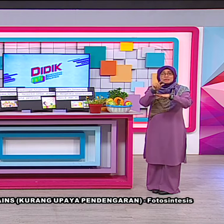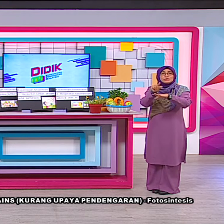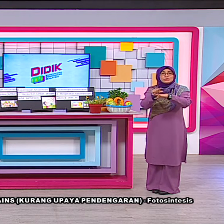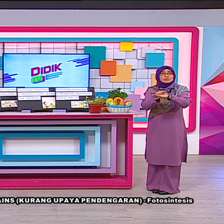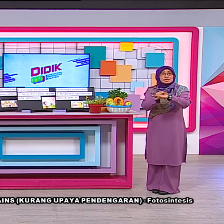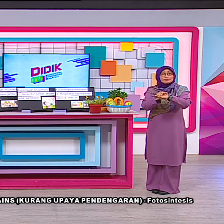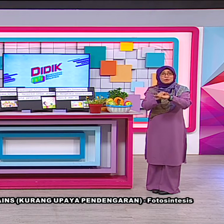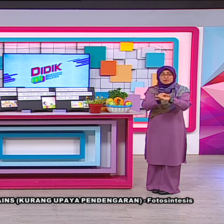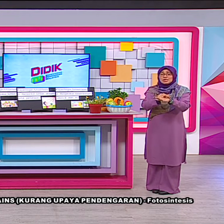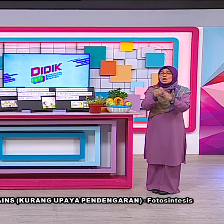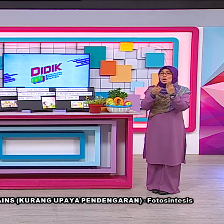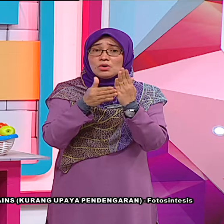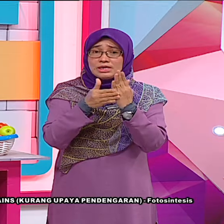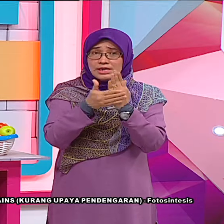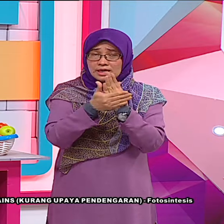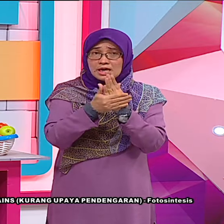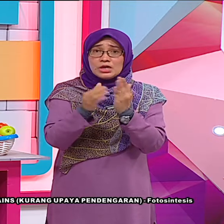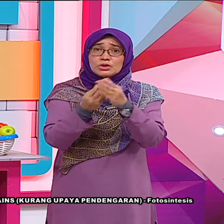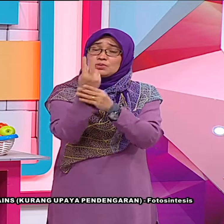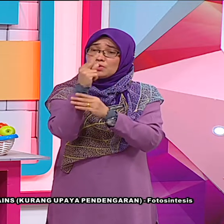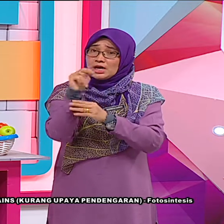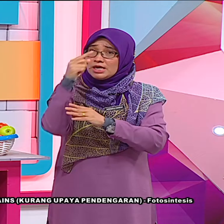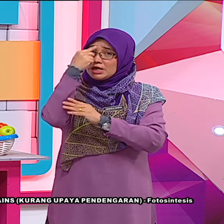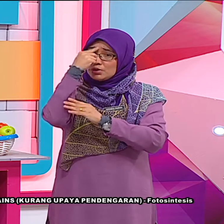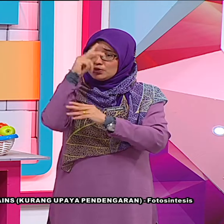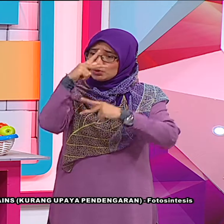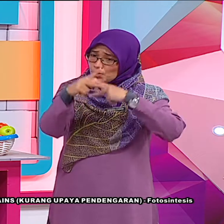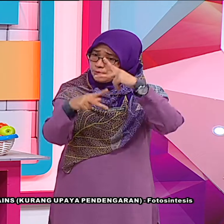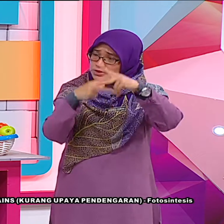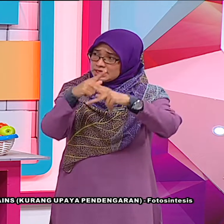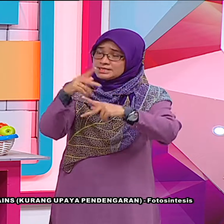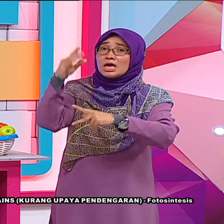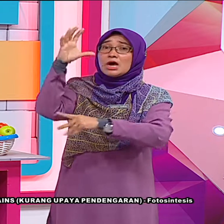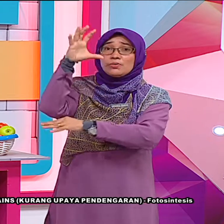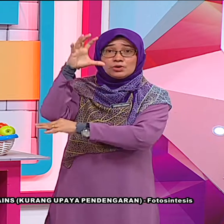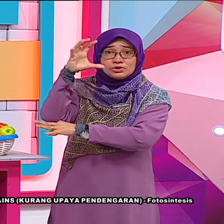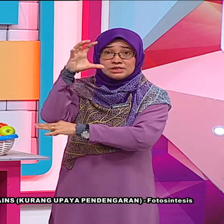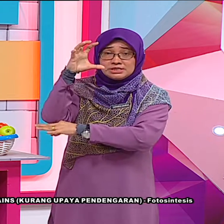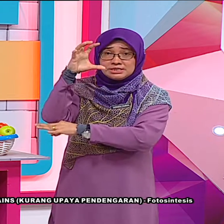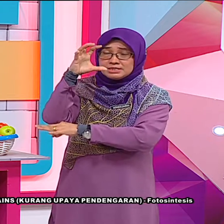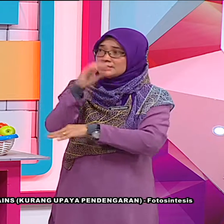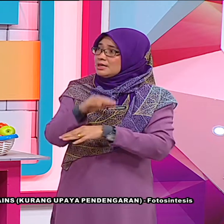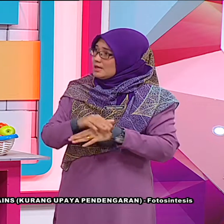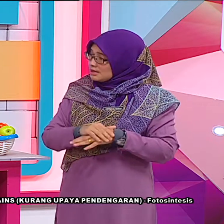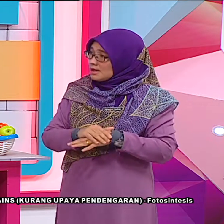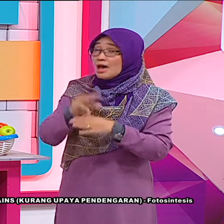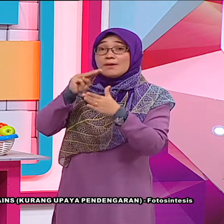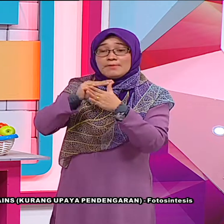digunakan pula oleh tumbuhan untuk proses fotosintesis Hah